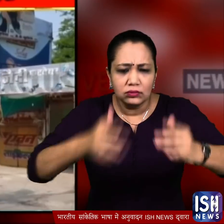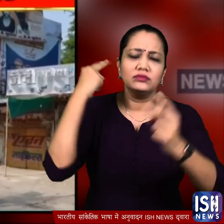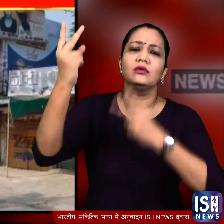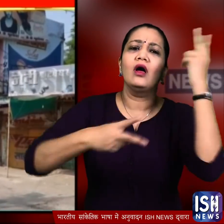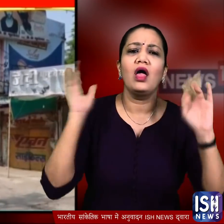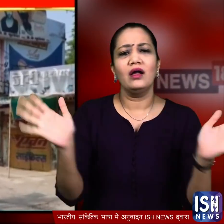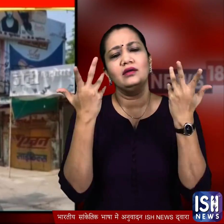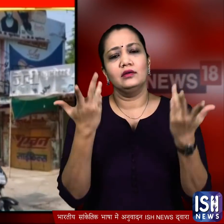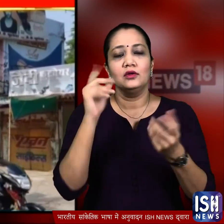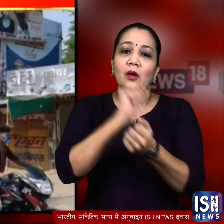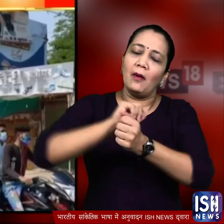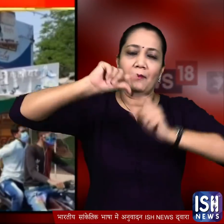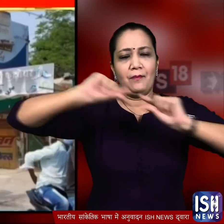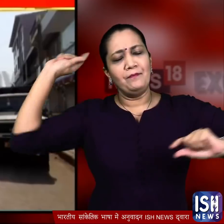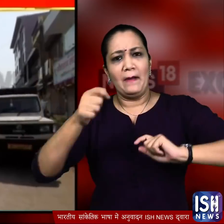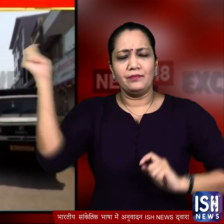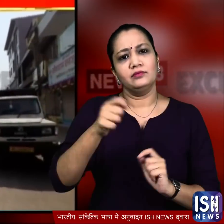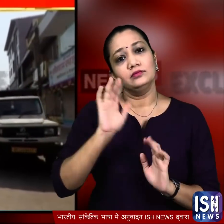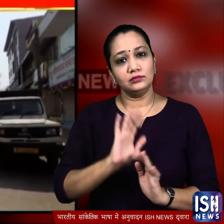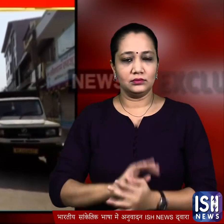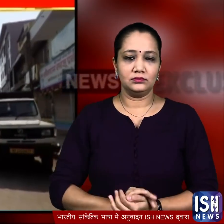दिखाई दिए, जिन्हें बाद में पुलिस की मार खानी पड़ी।